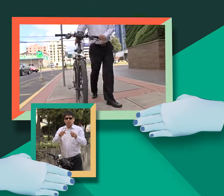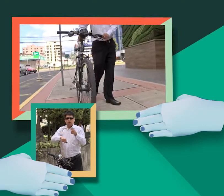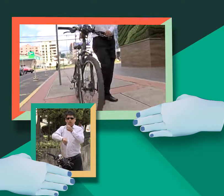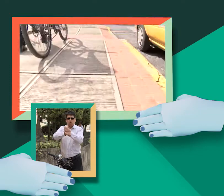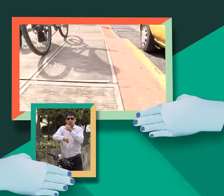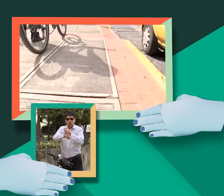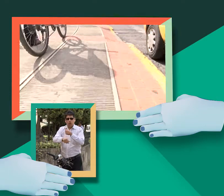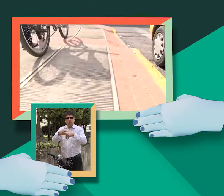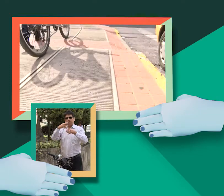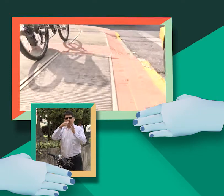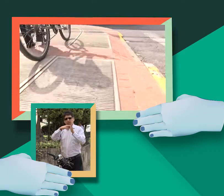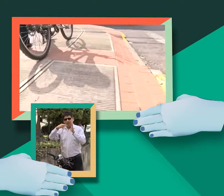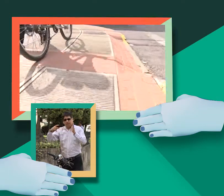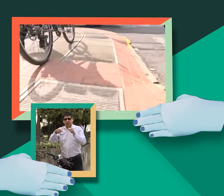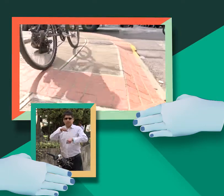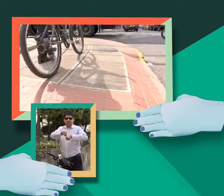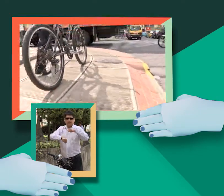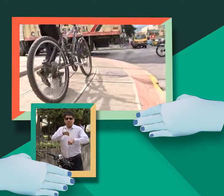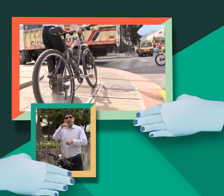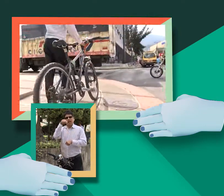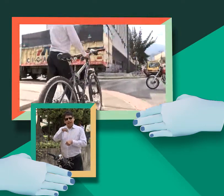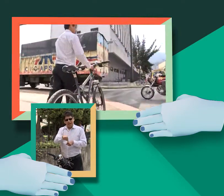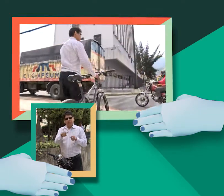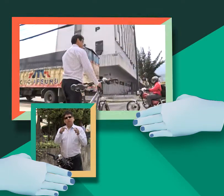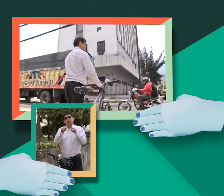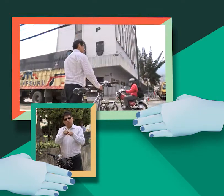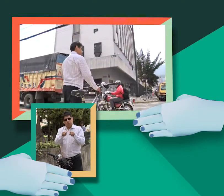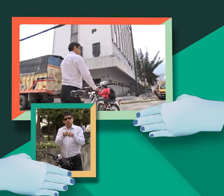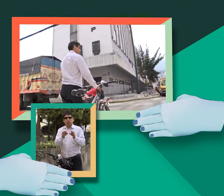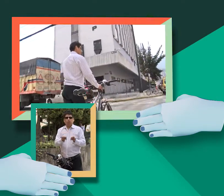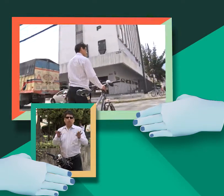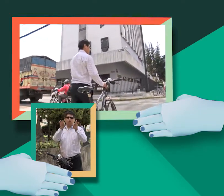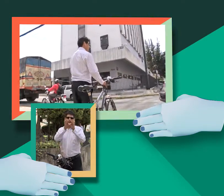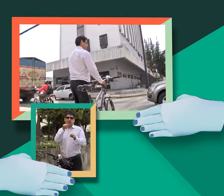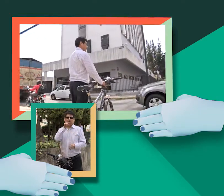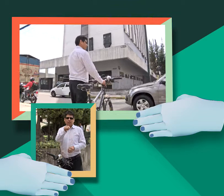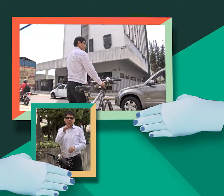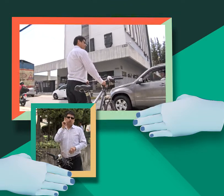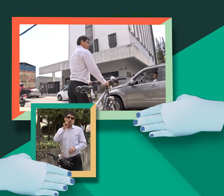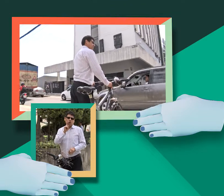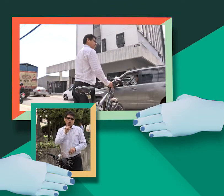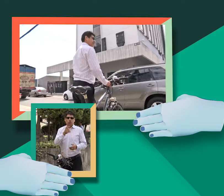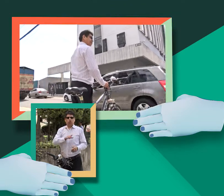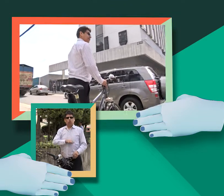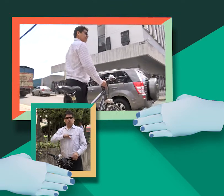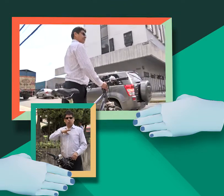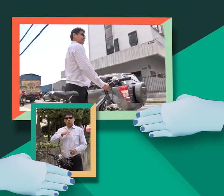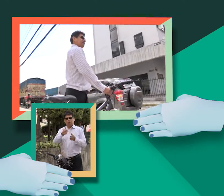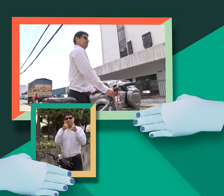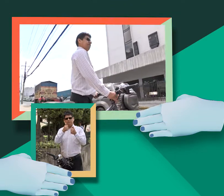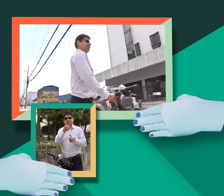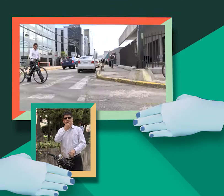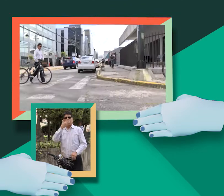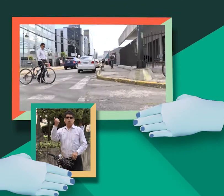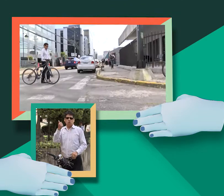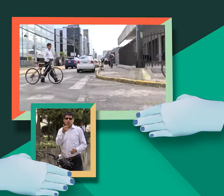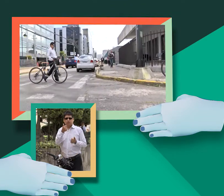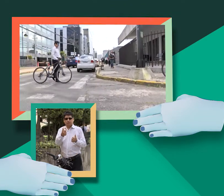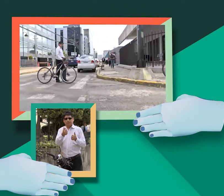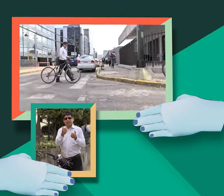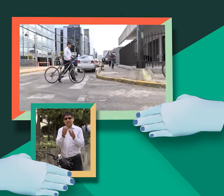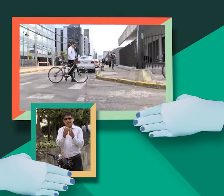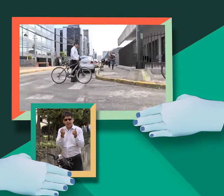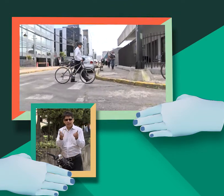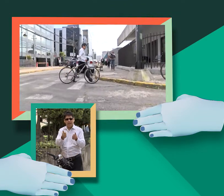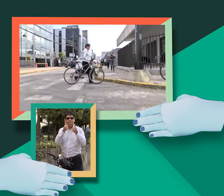saludable así que te invitamos sigue trabajando sigue esforzándote